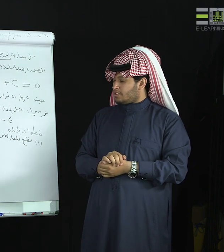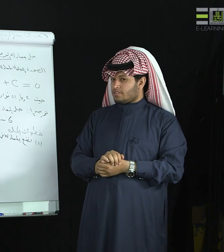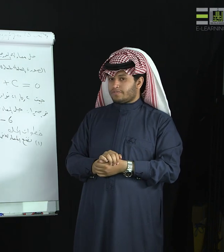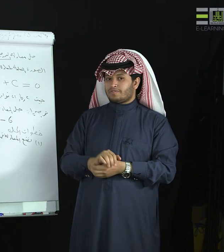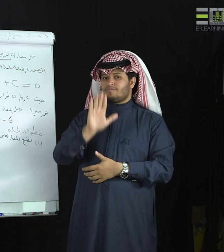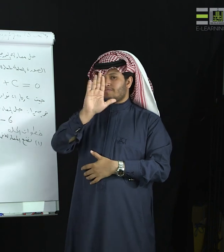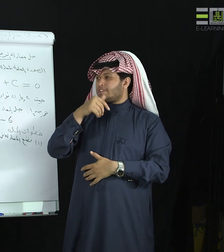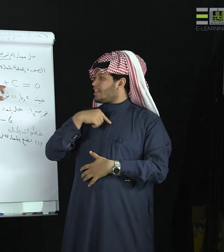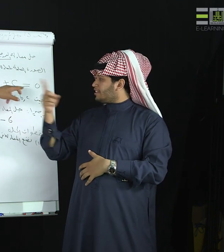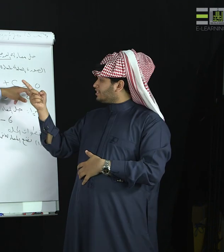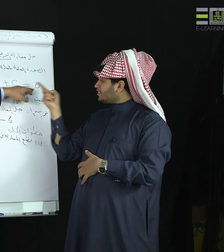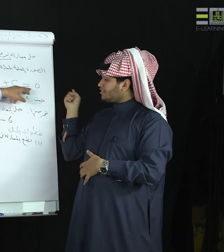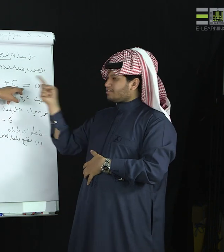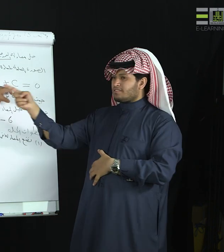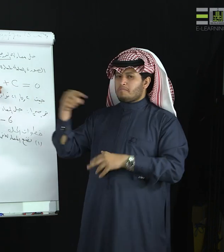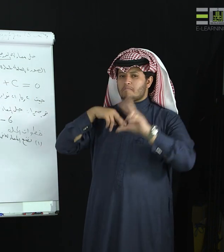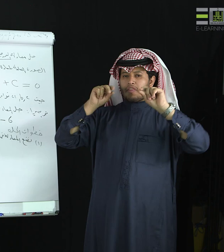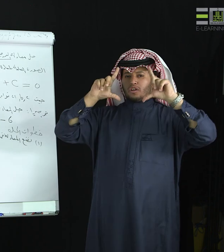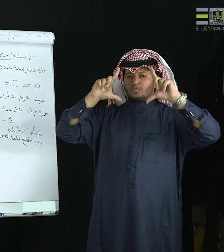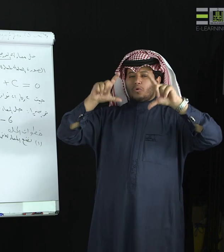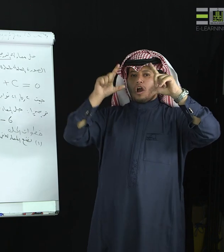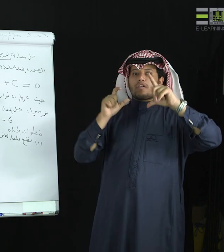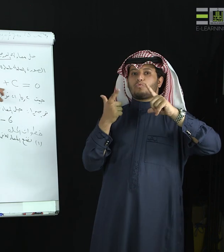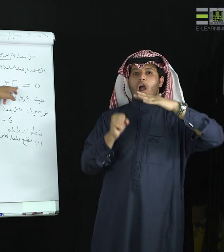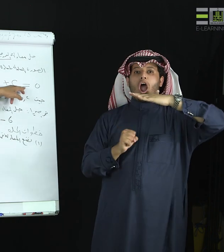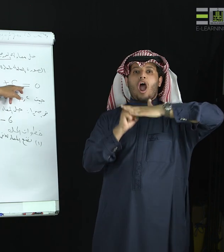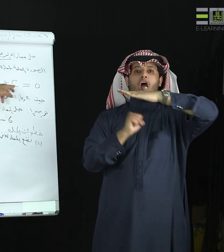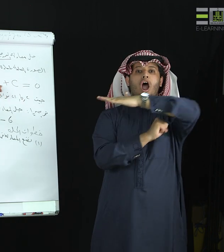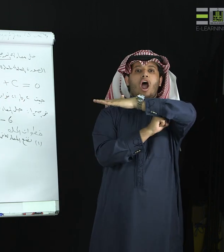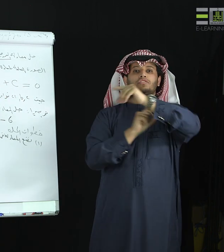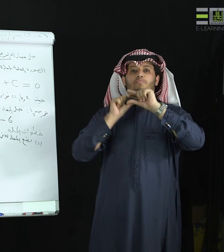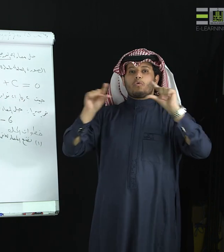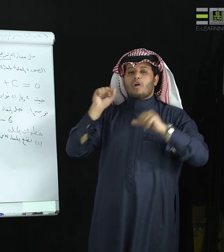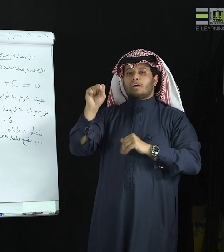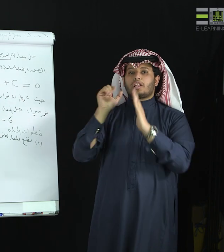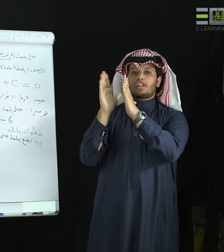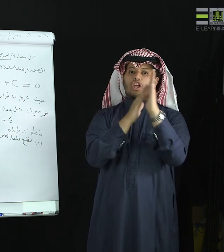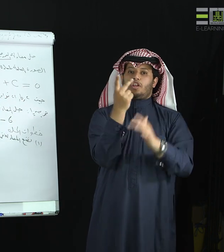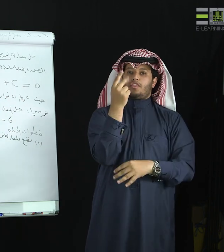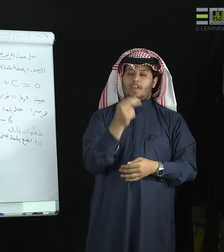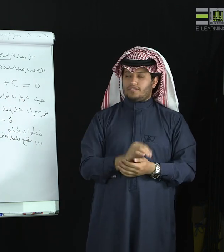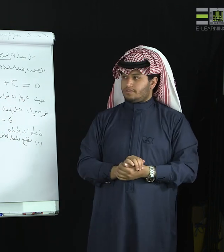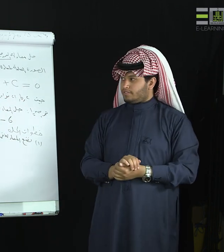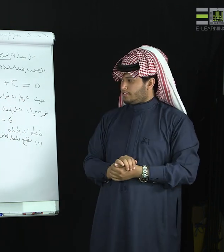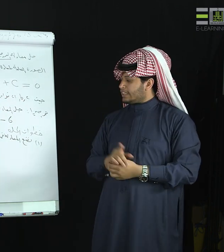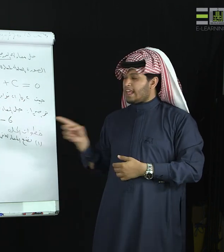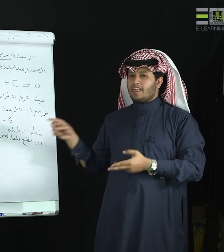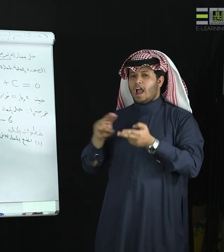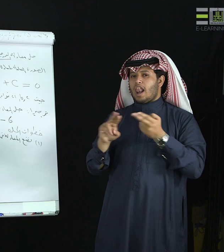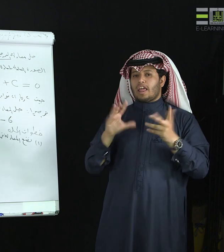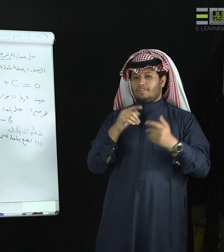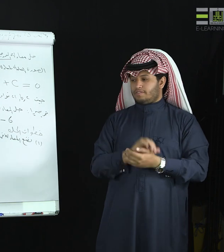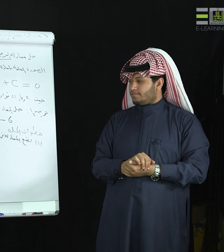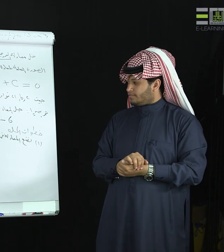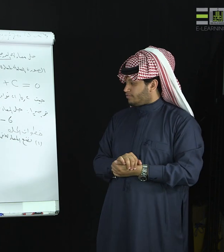يعني نضعها على صورة الصورة الأصلية، الصورة العامة لمعادلة الدرجة الثانية. طب إزاي ده؟ أهي